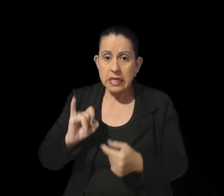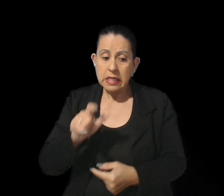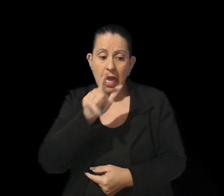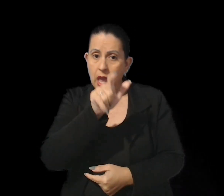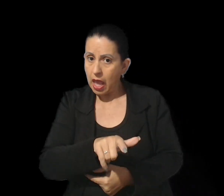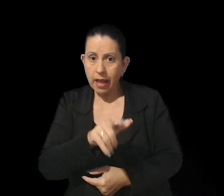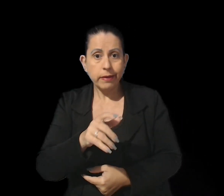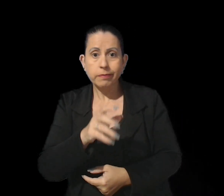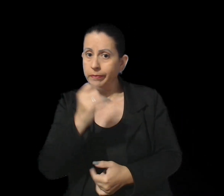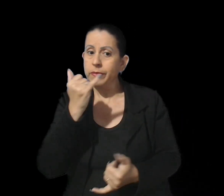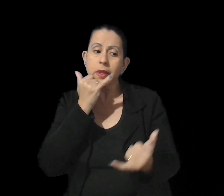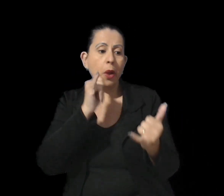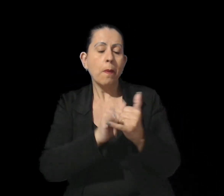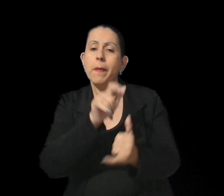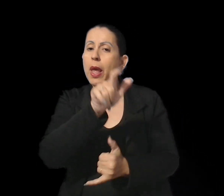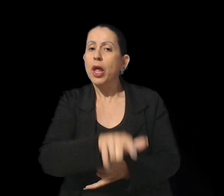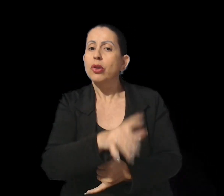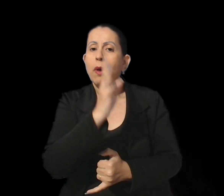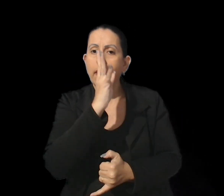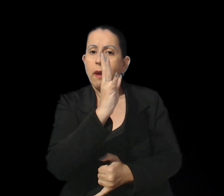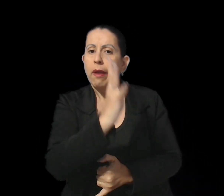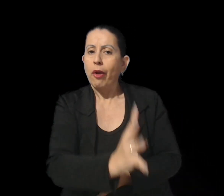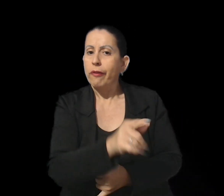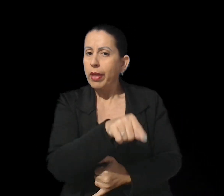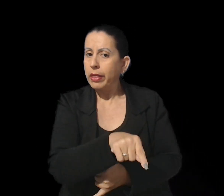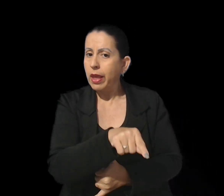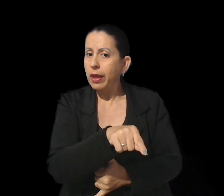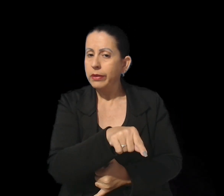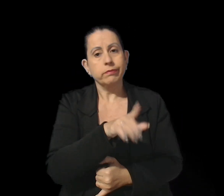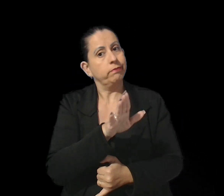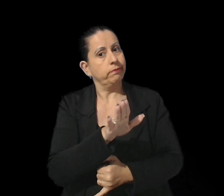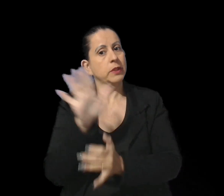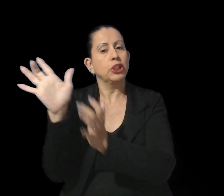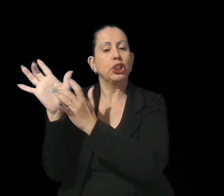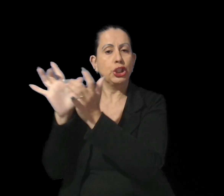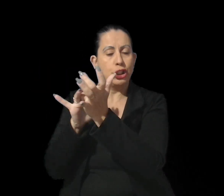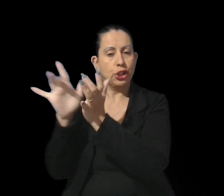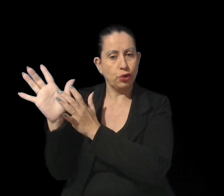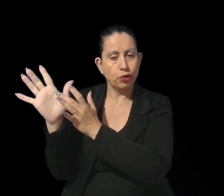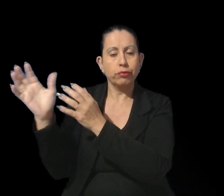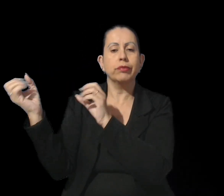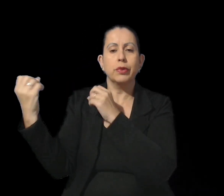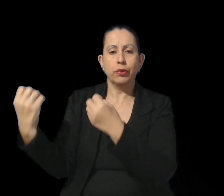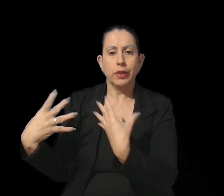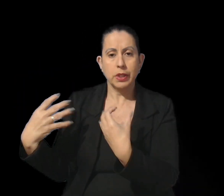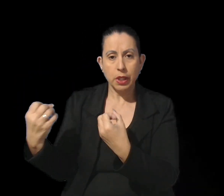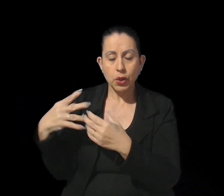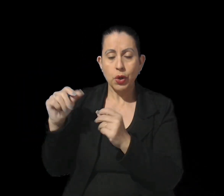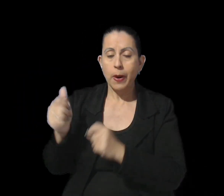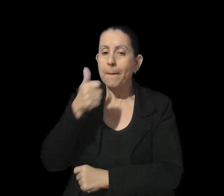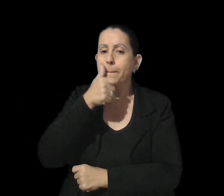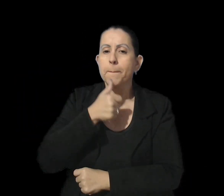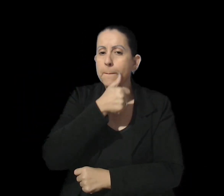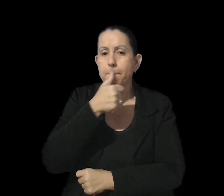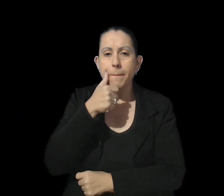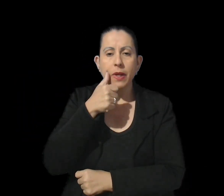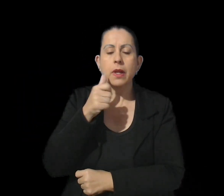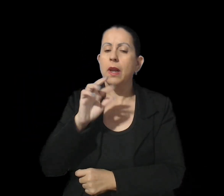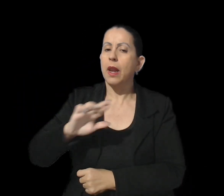não perdoa as dos outros? Jesus nos ensina que a misericórdia não